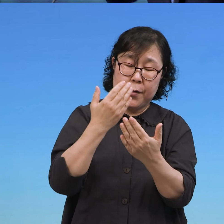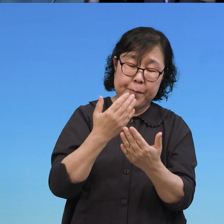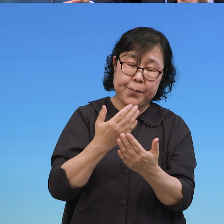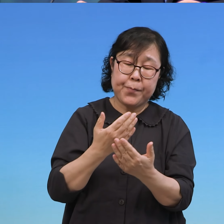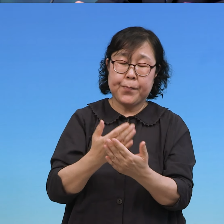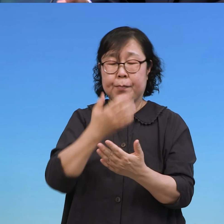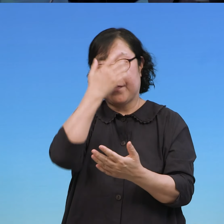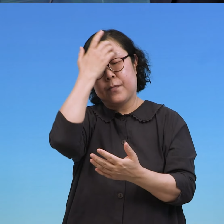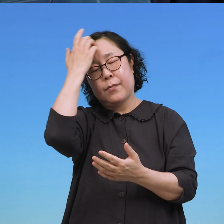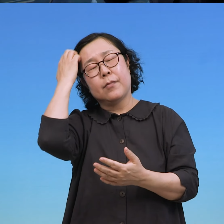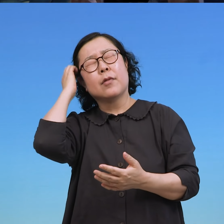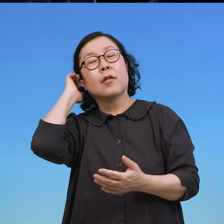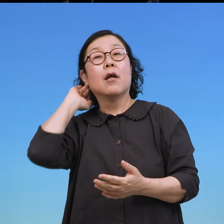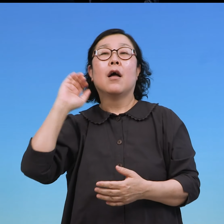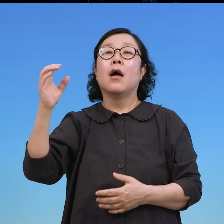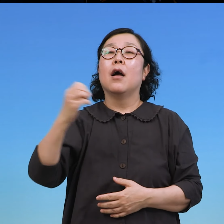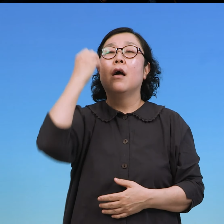다시 한번